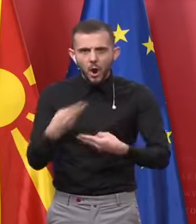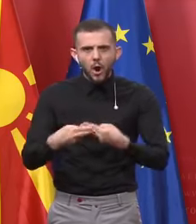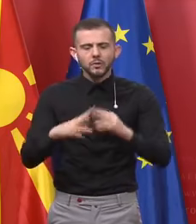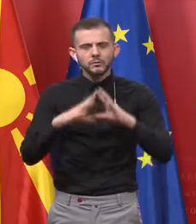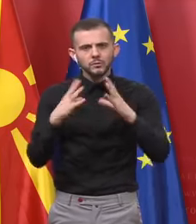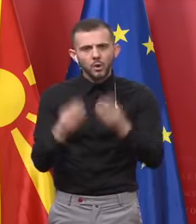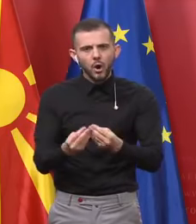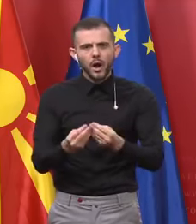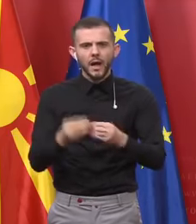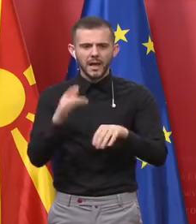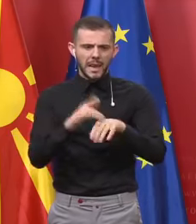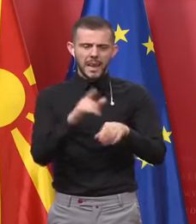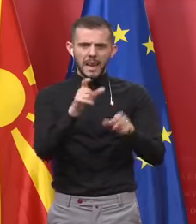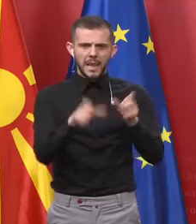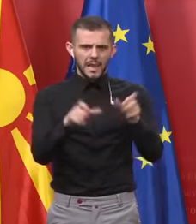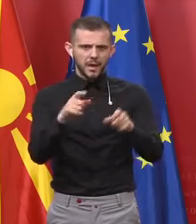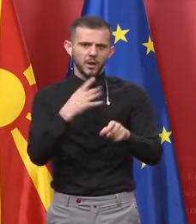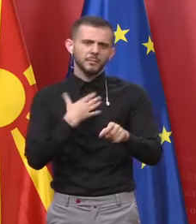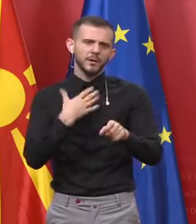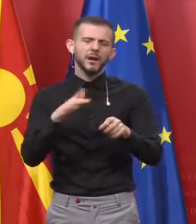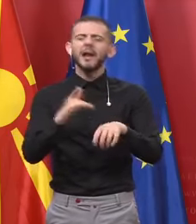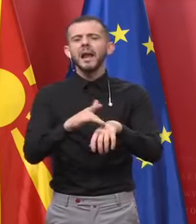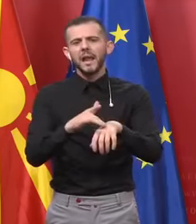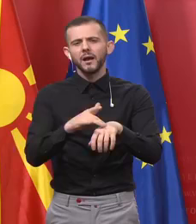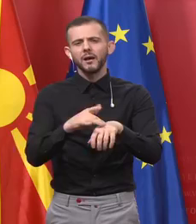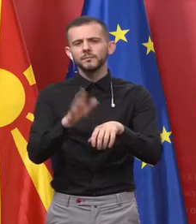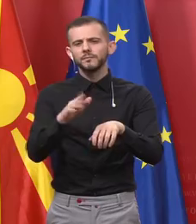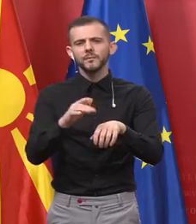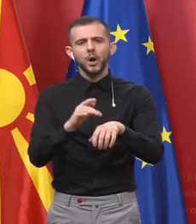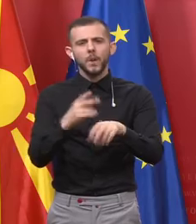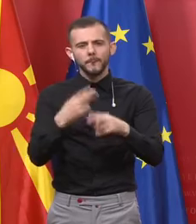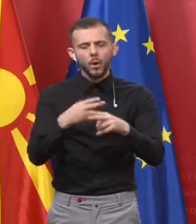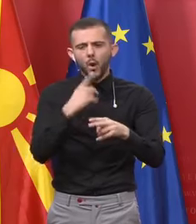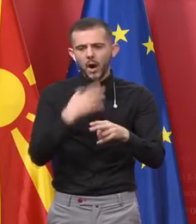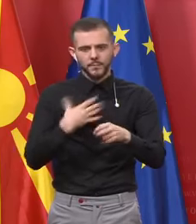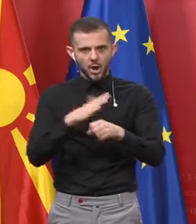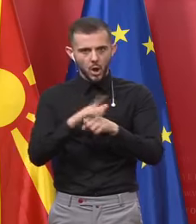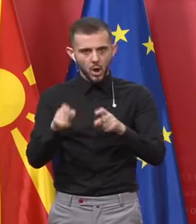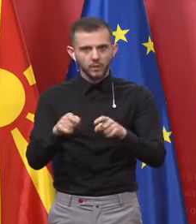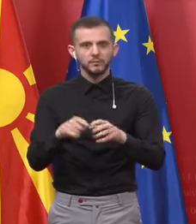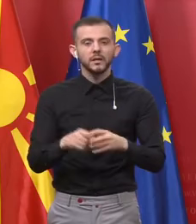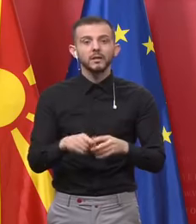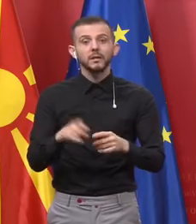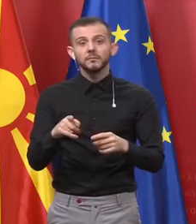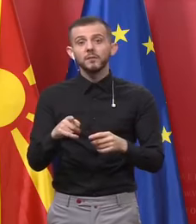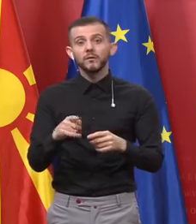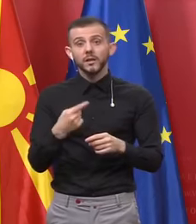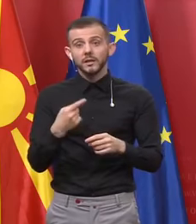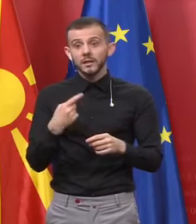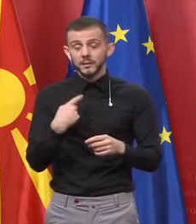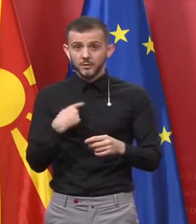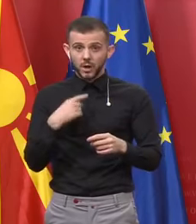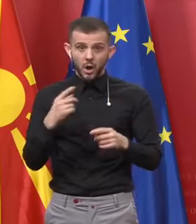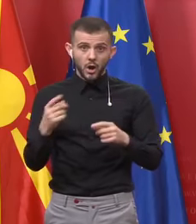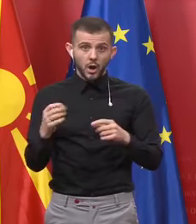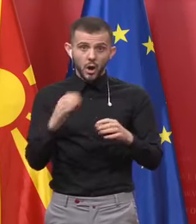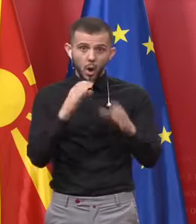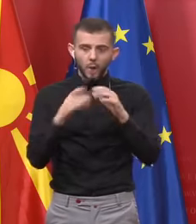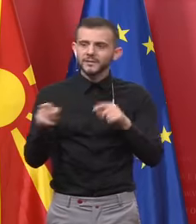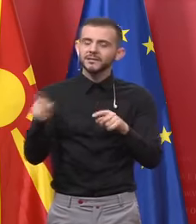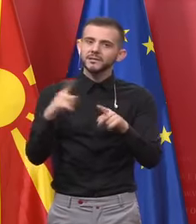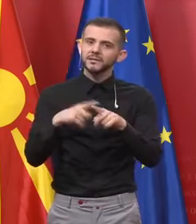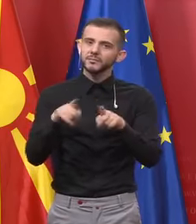на пациентите кои што се наоѓаат во домашно лекување преку системот на комуникација со